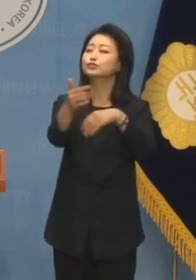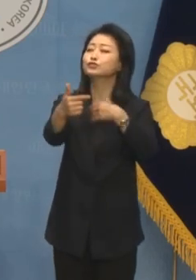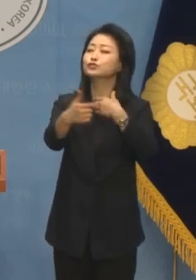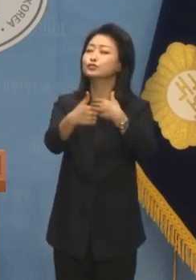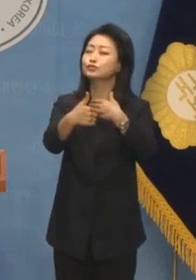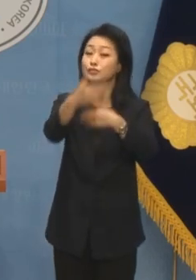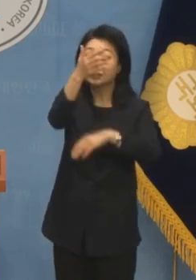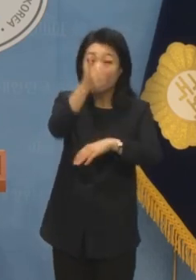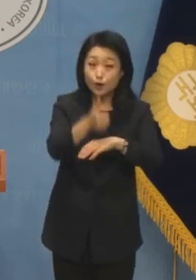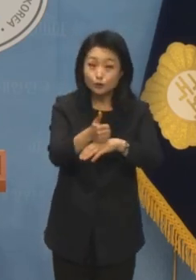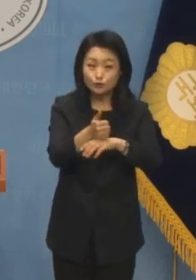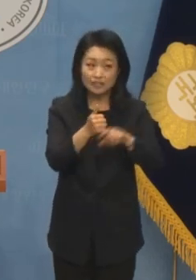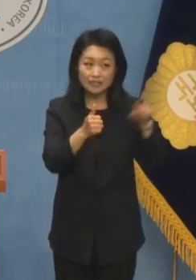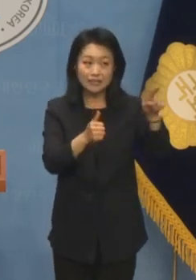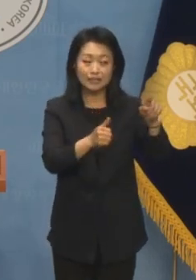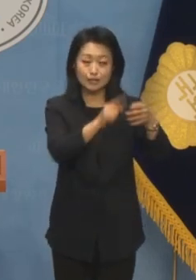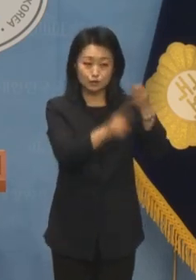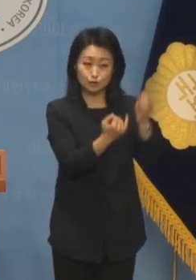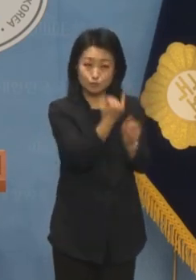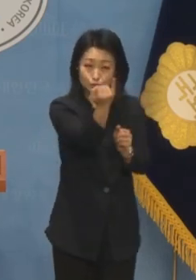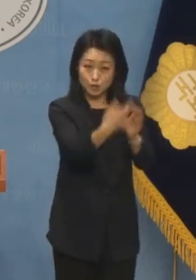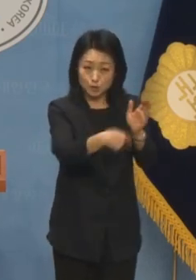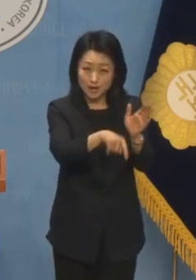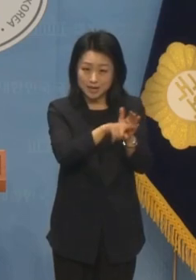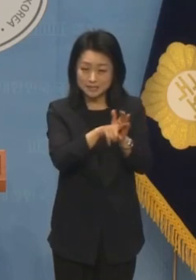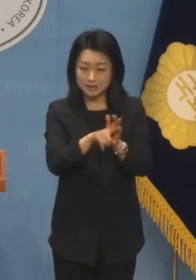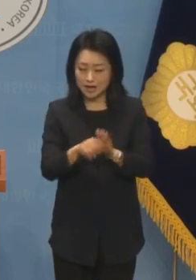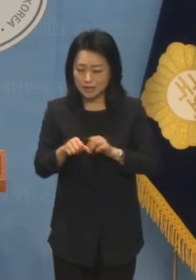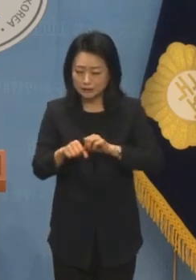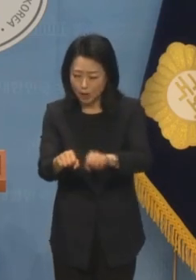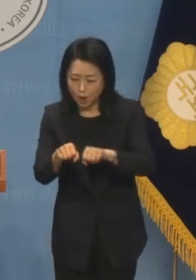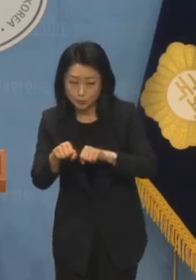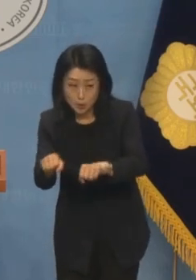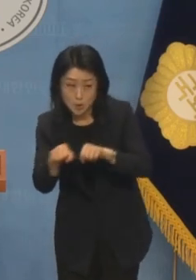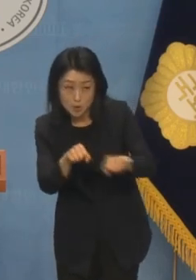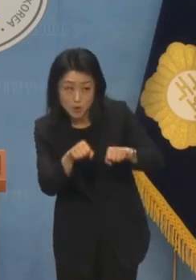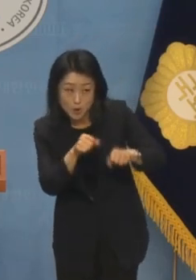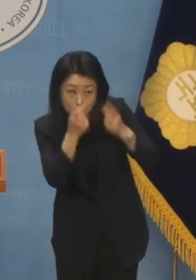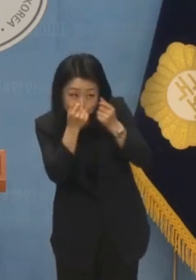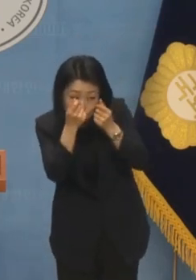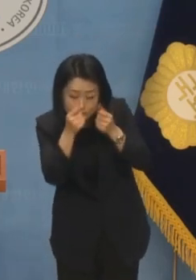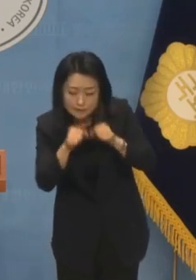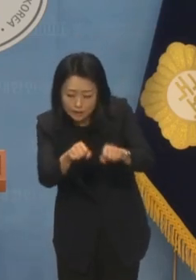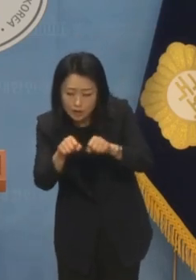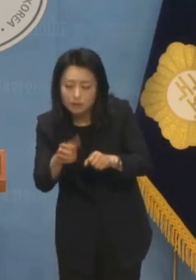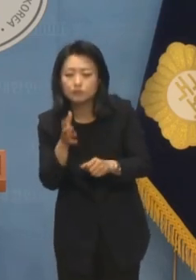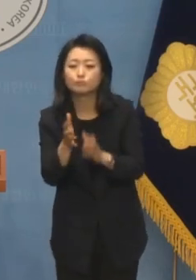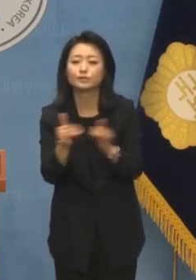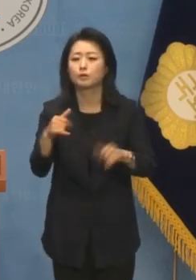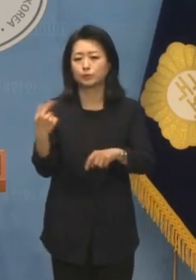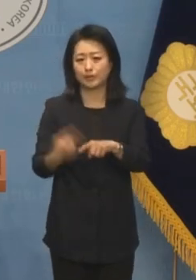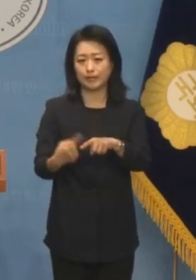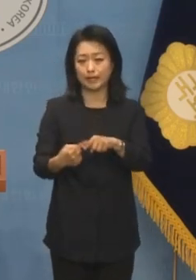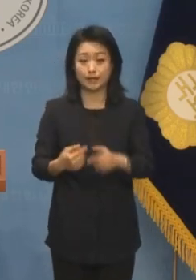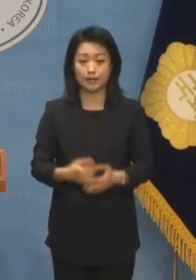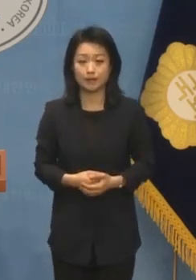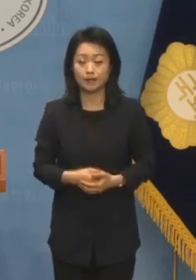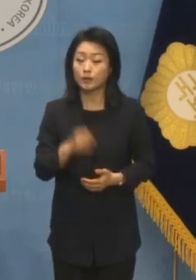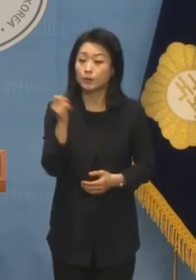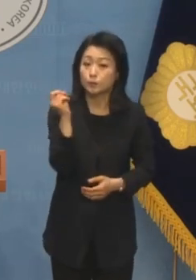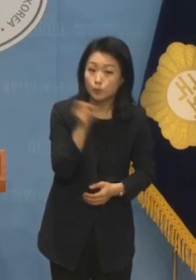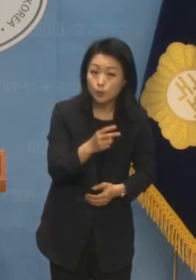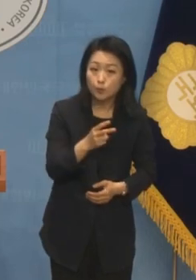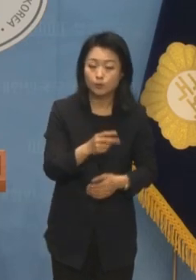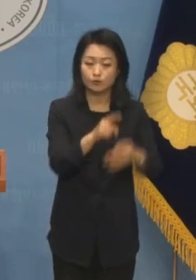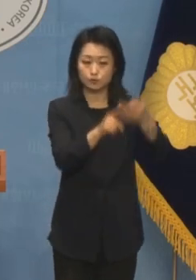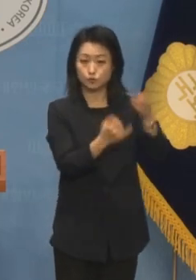불러 마땅합니다. 살아있는 권력 앞에 검찰은 비겁하고 나약하기 그지없습니다. 더욱이 의혹 당사자인